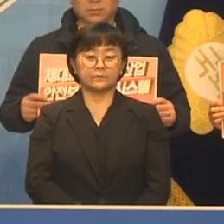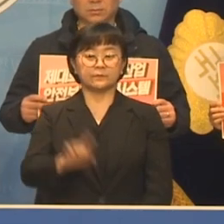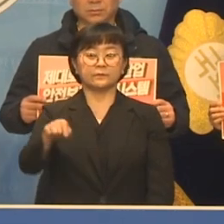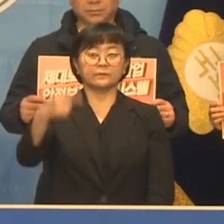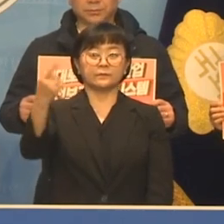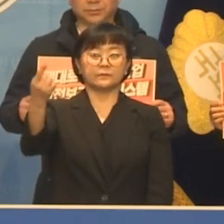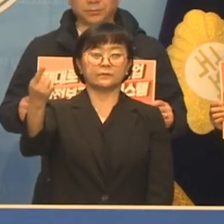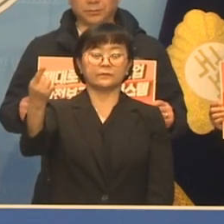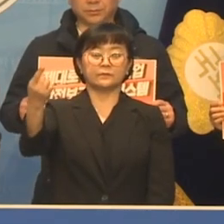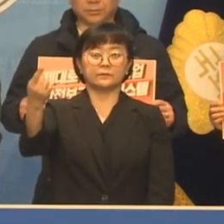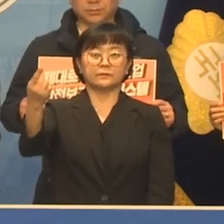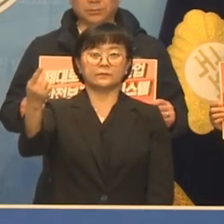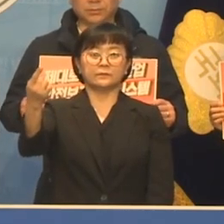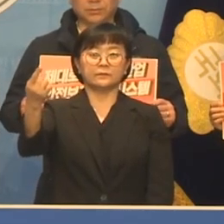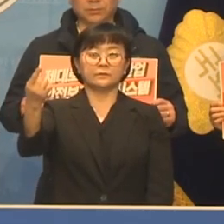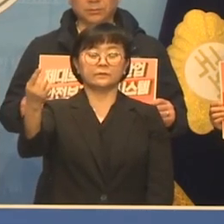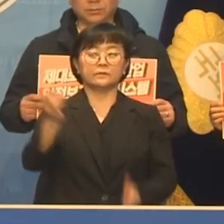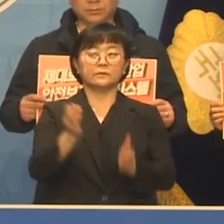다음은